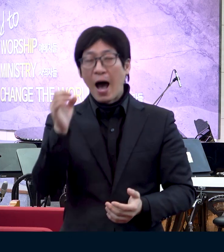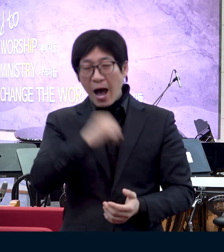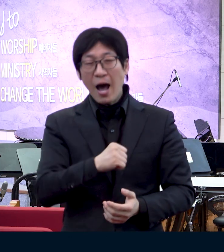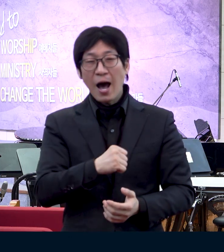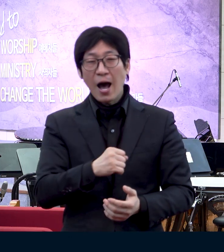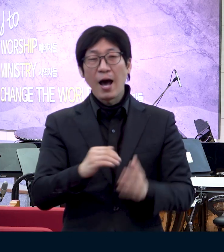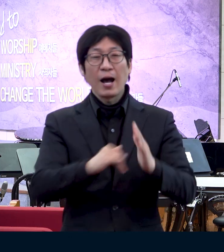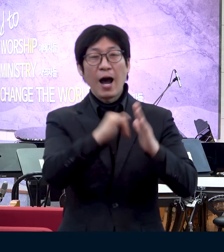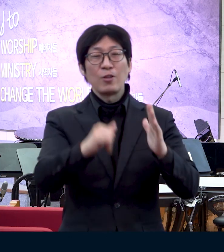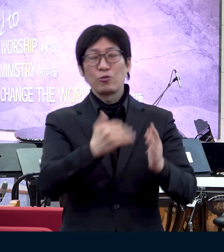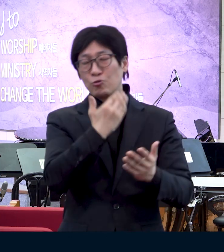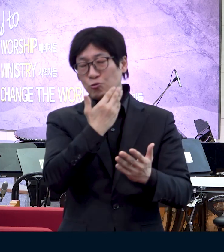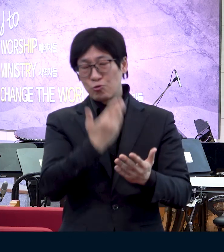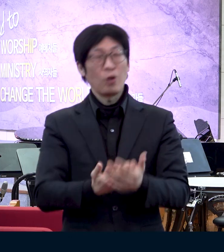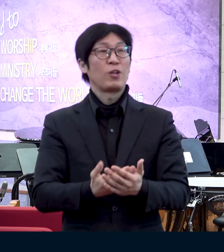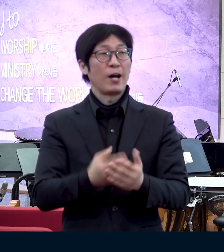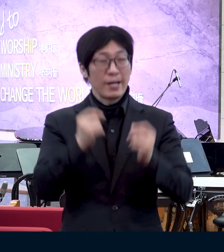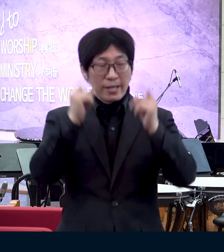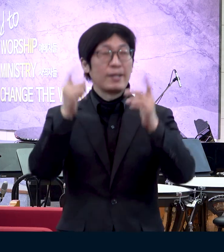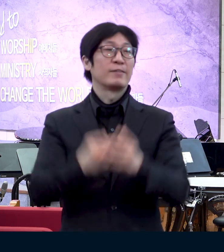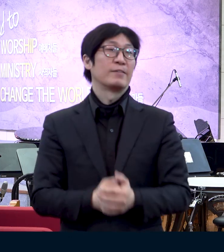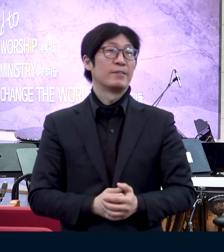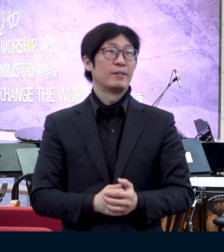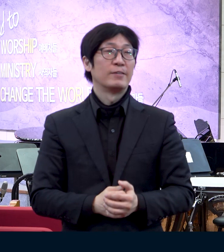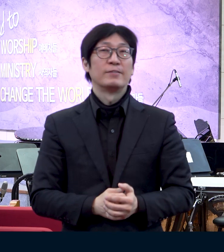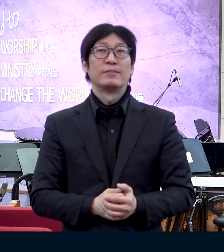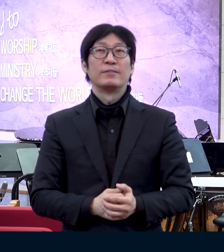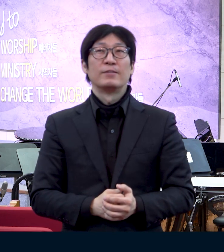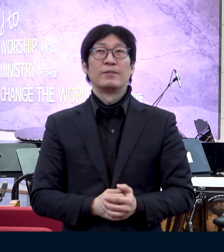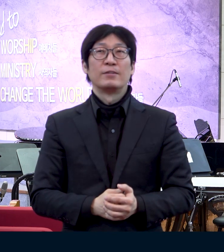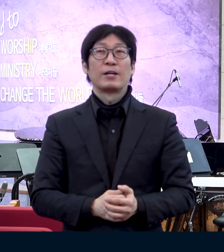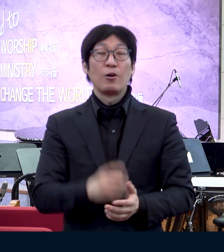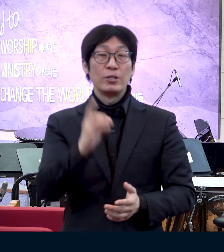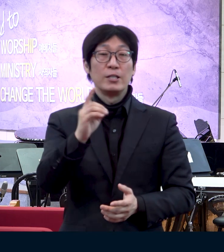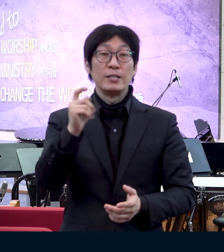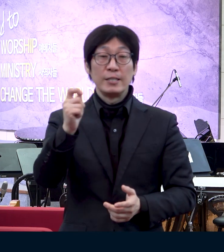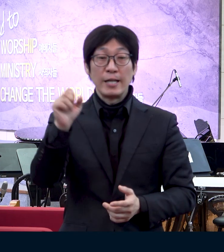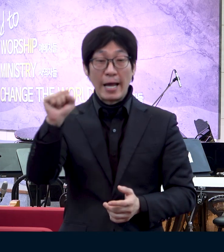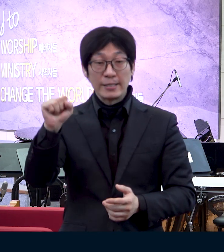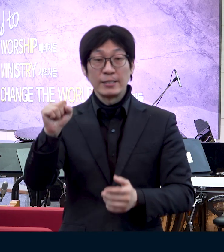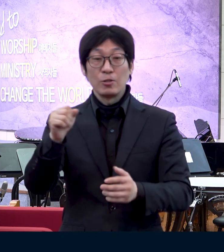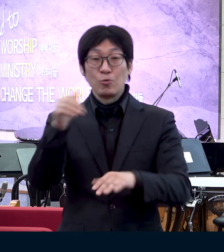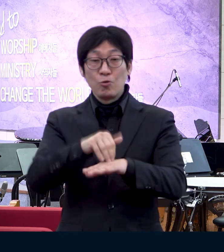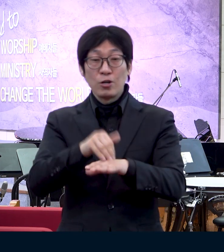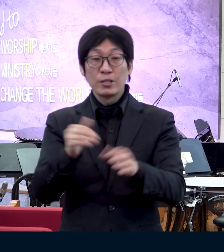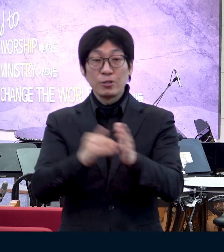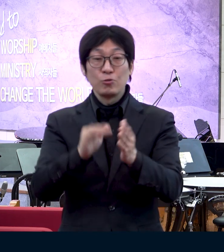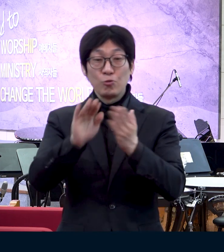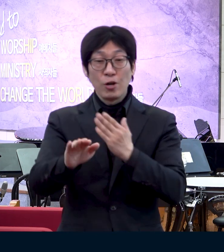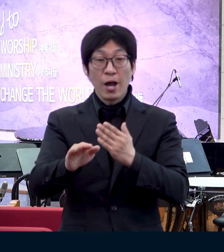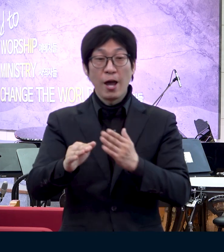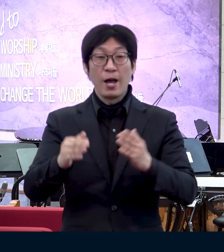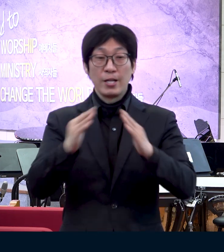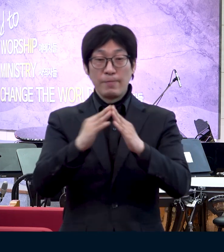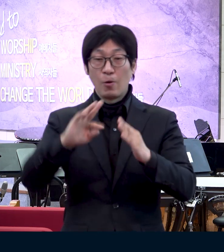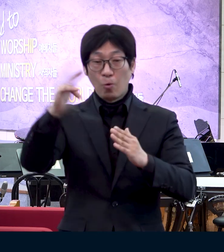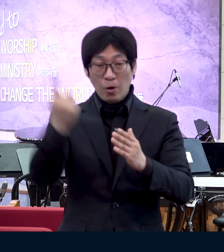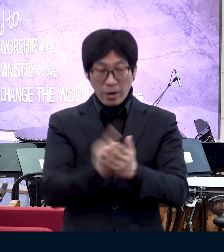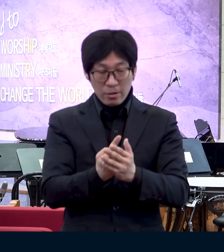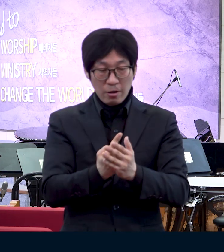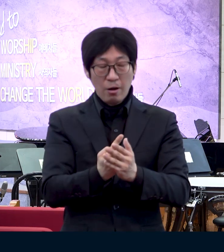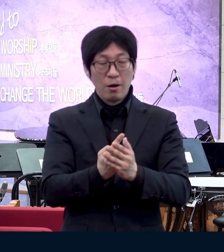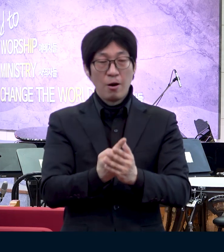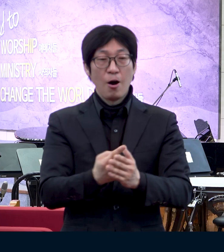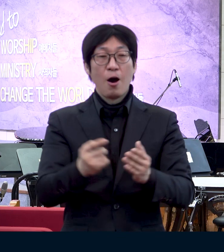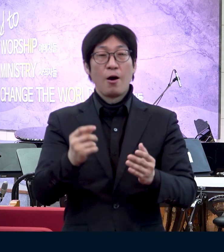사실을, 이걸 깨닫고, 그래서 제가 DTS를 끝나고 오자마자 ANC에서